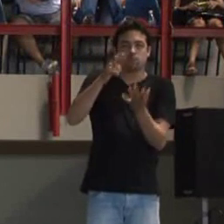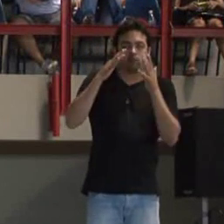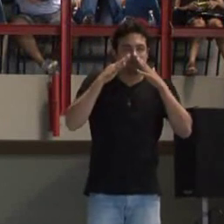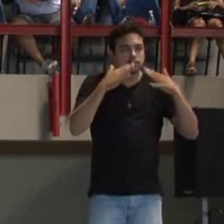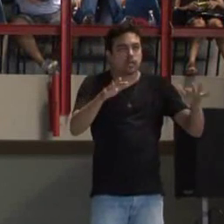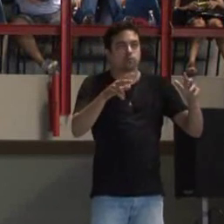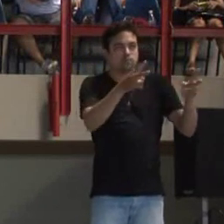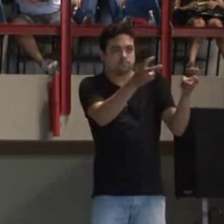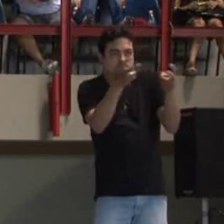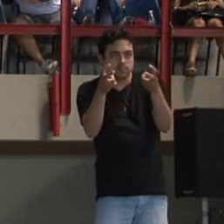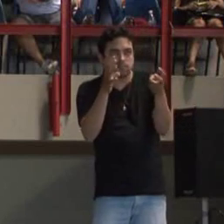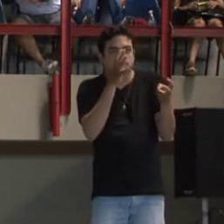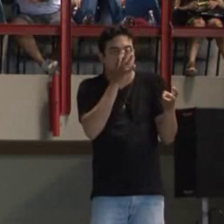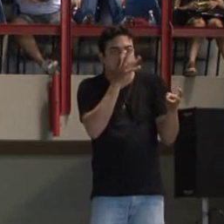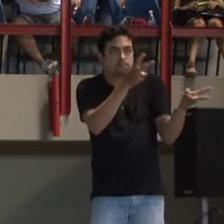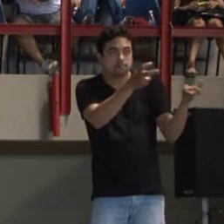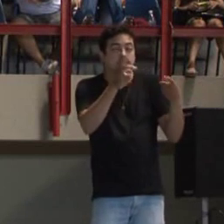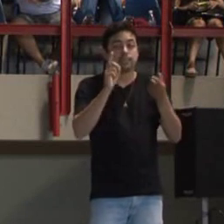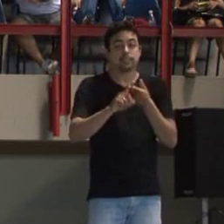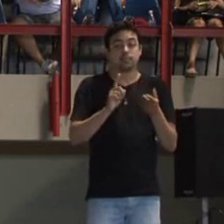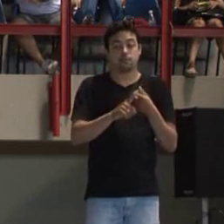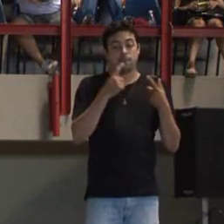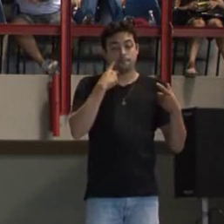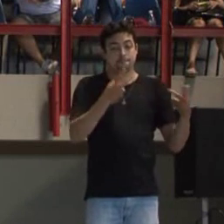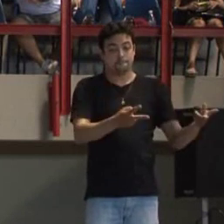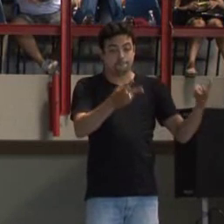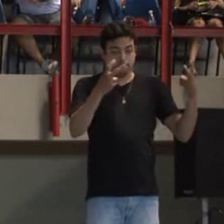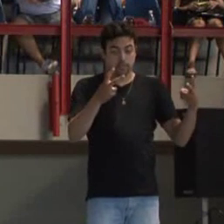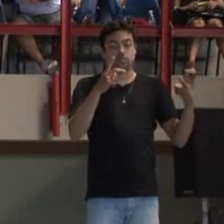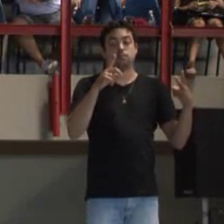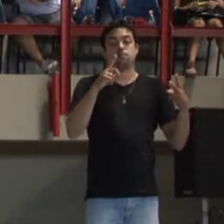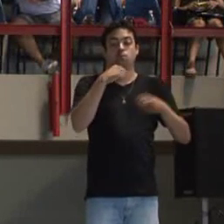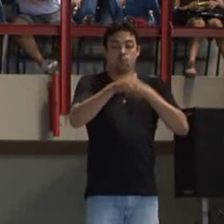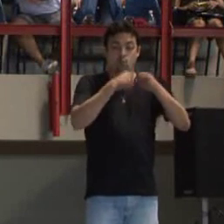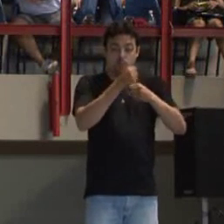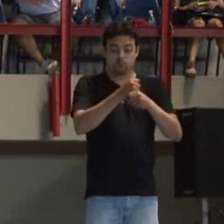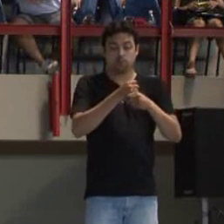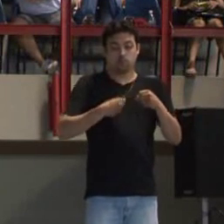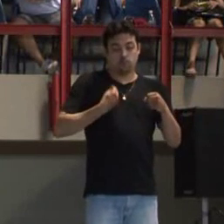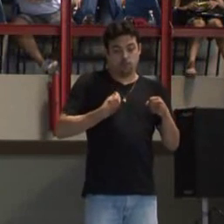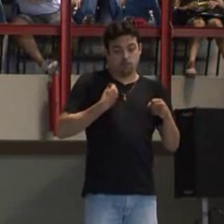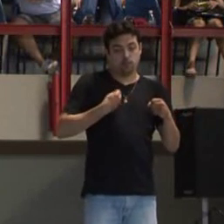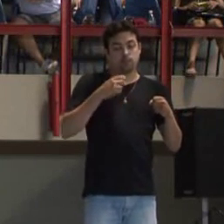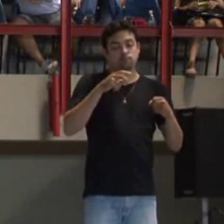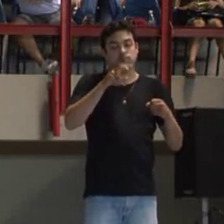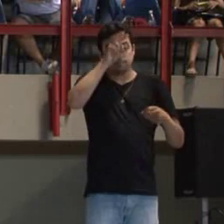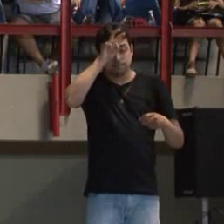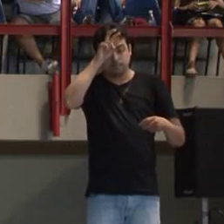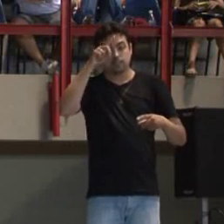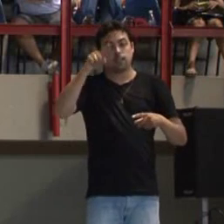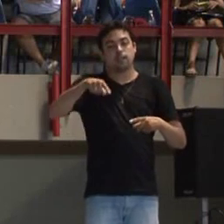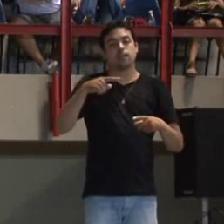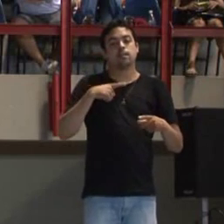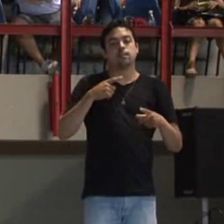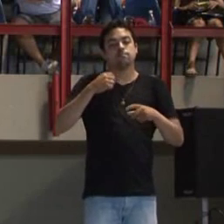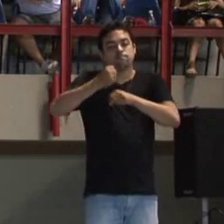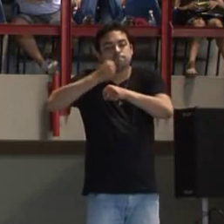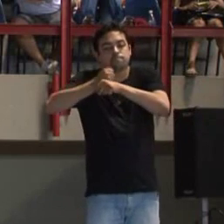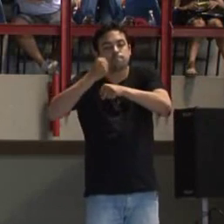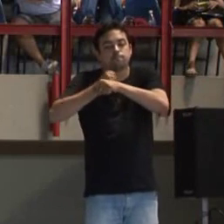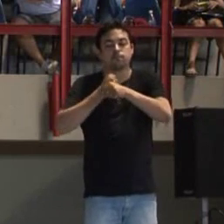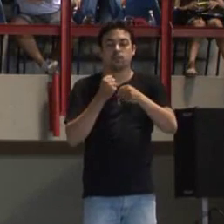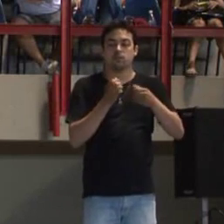natureza. O ser humano começou a sobreviver no Egito, e como ele depende do rio, eles tinham que construir obras de